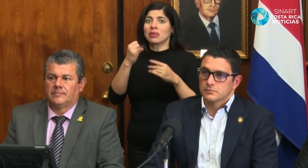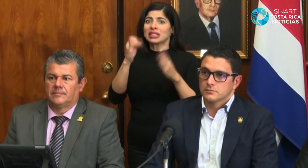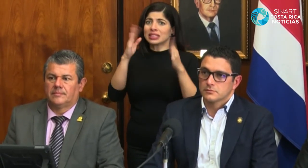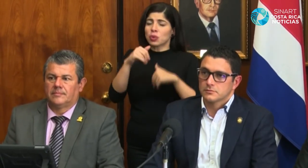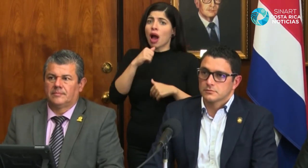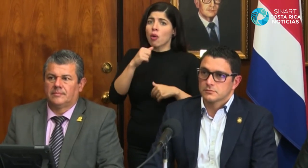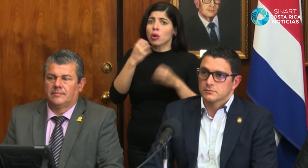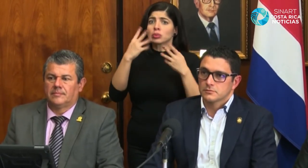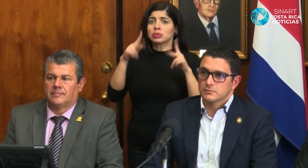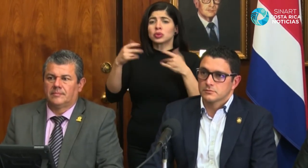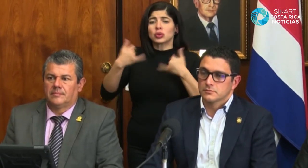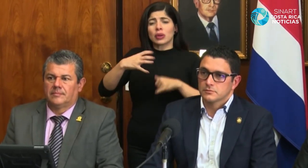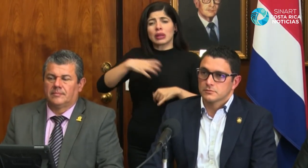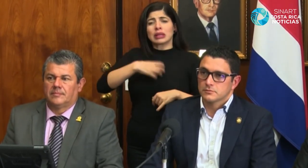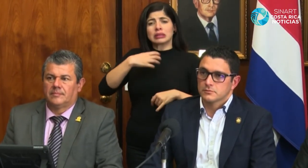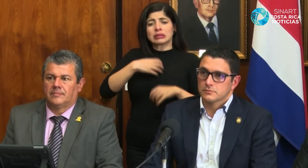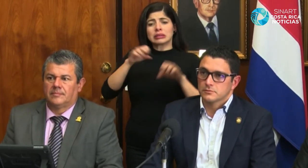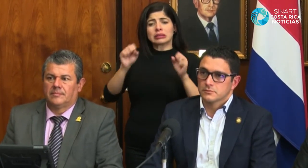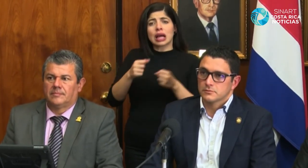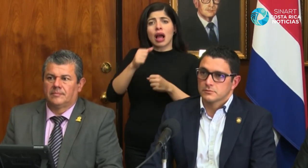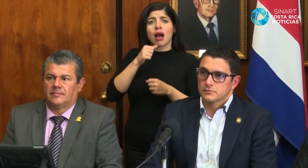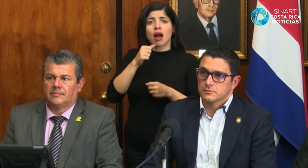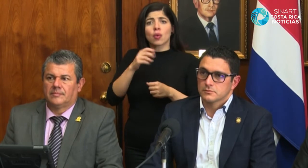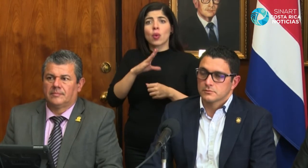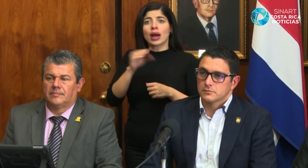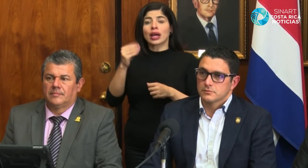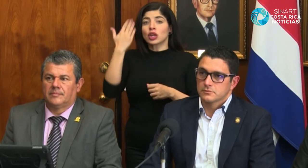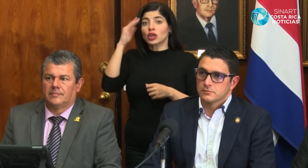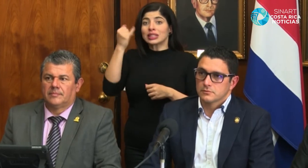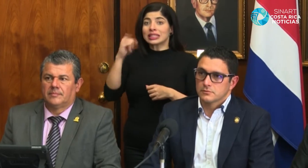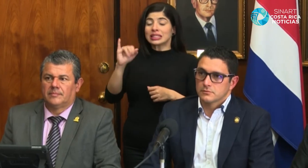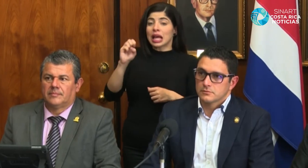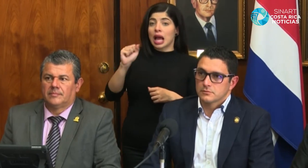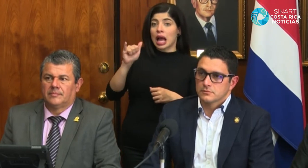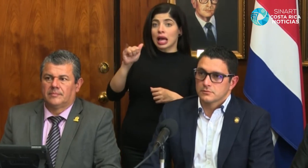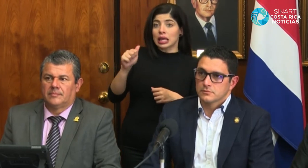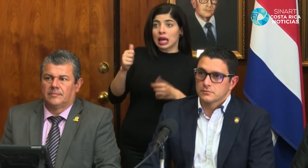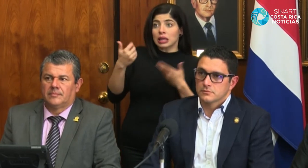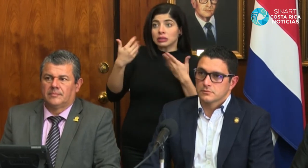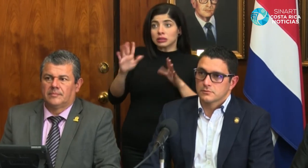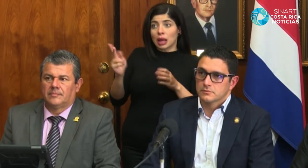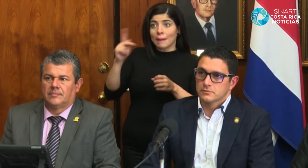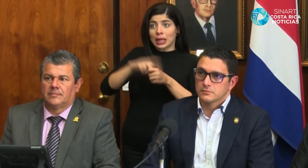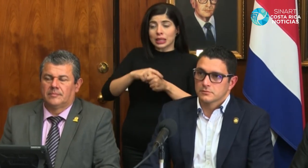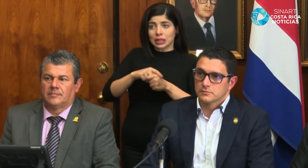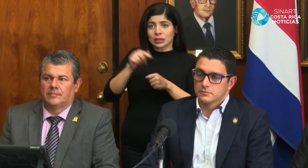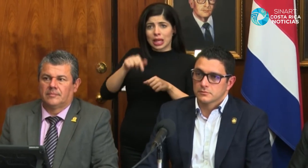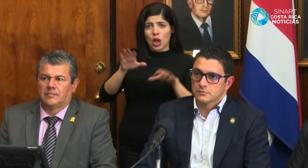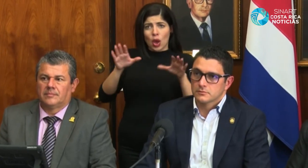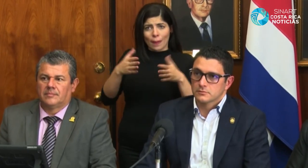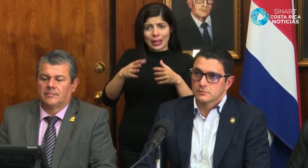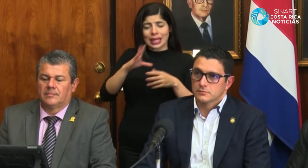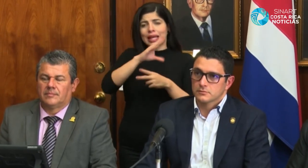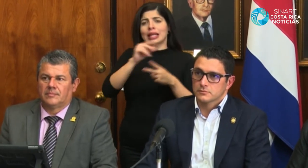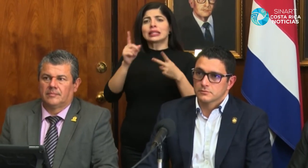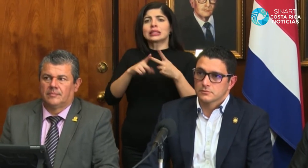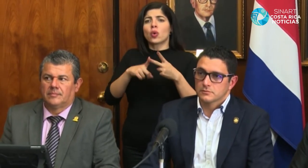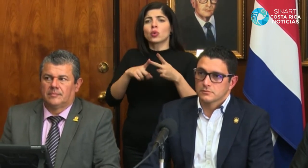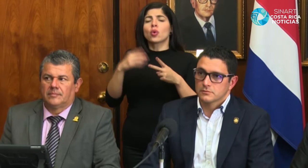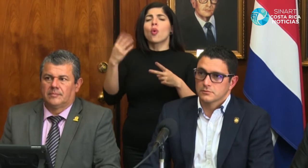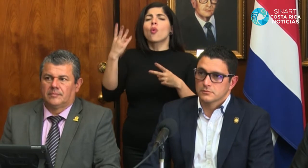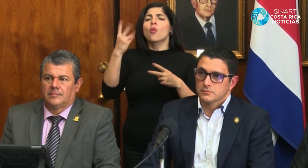mucha gente que se sigue quejando de los razonamientos y demás, y no sé si acuerdos descentralizados habrán participado del comité. Y la segunda, a partir